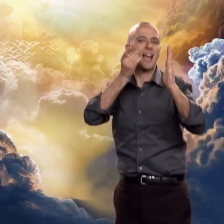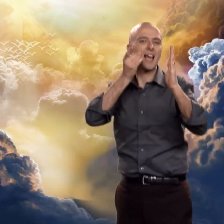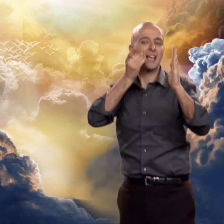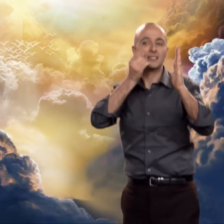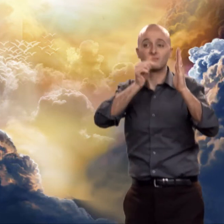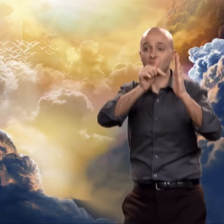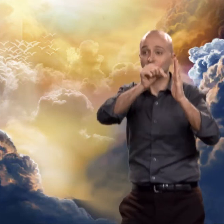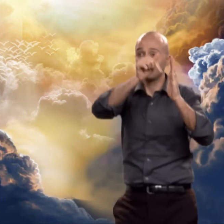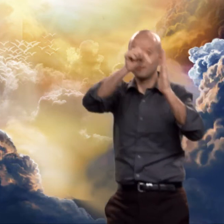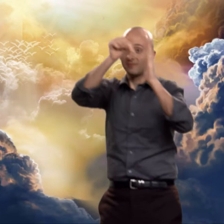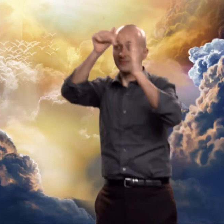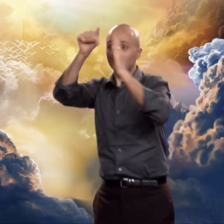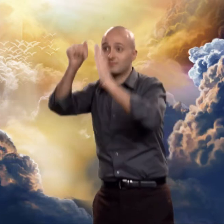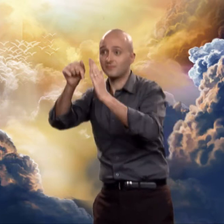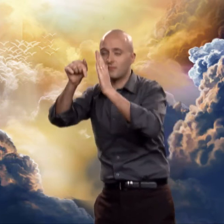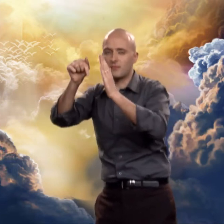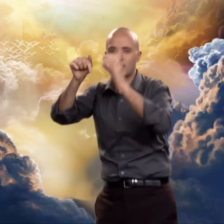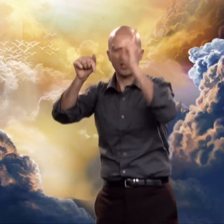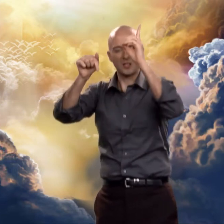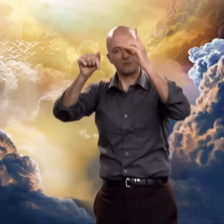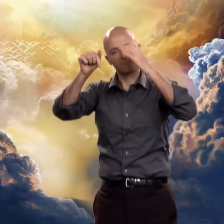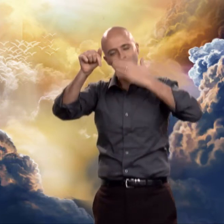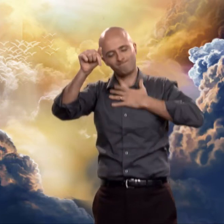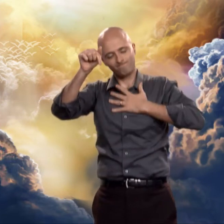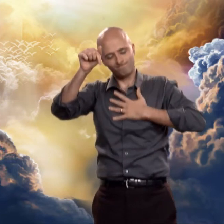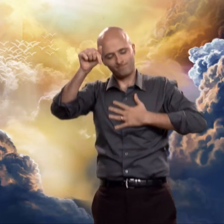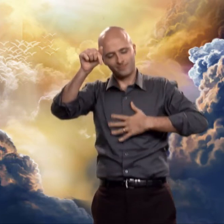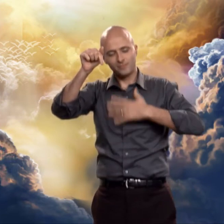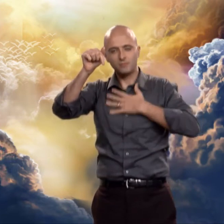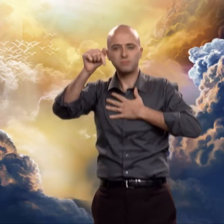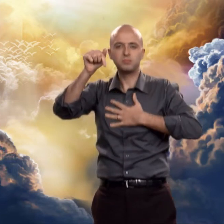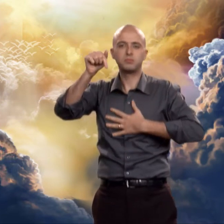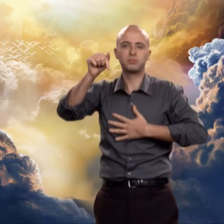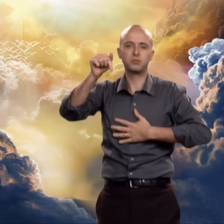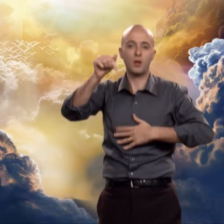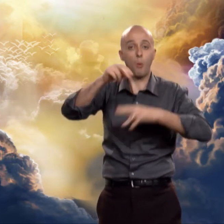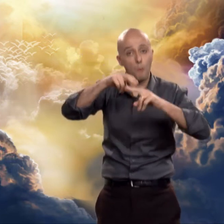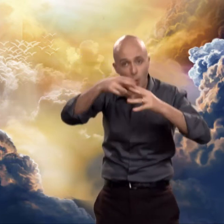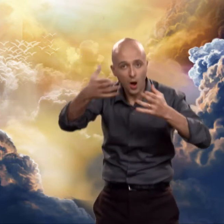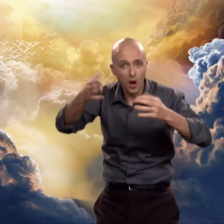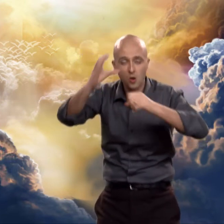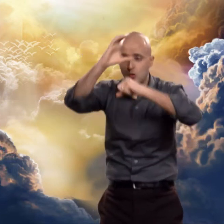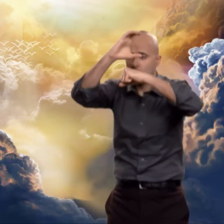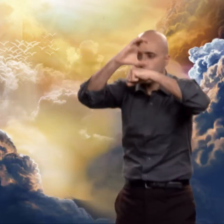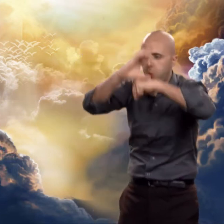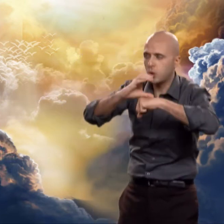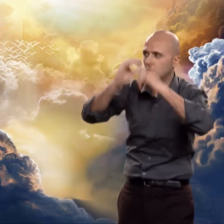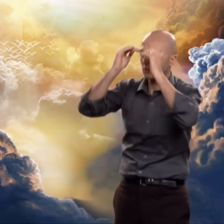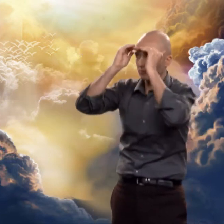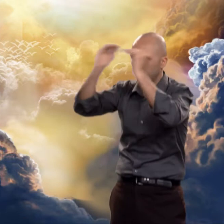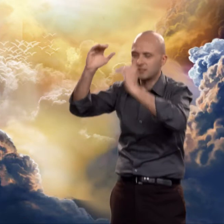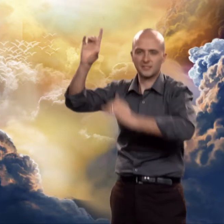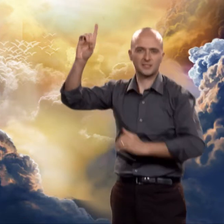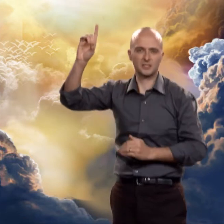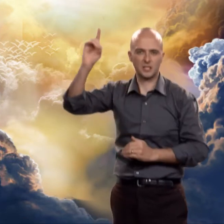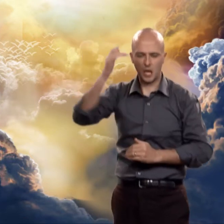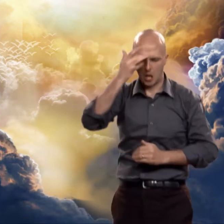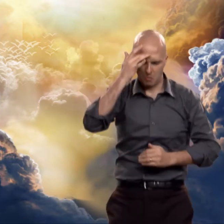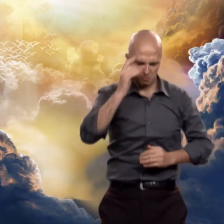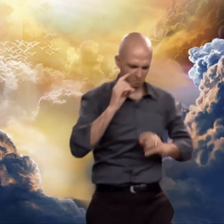entrar. De maneira semelhante, não era a vontade de Deus que a volta de Cristo demorasse tanto e que seu povo permanecesse